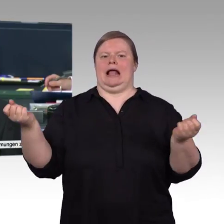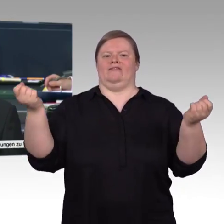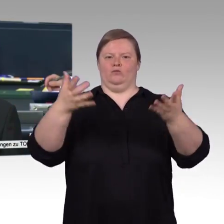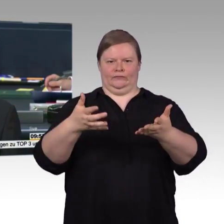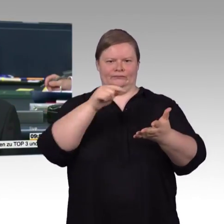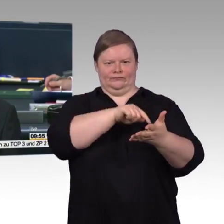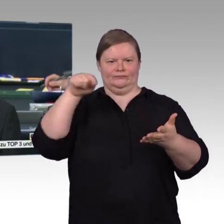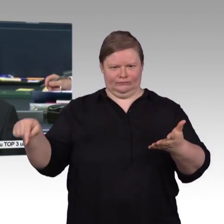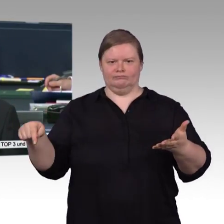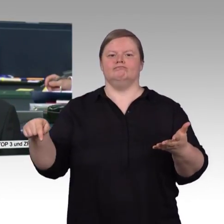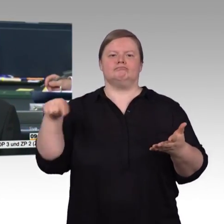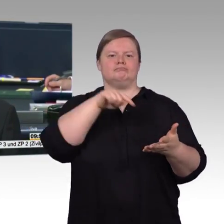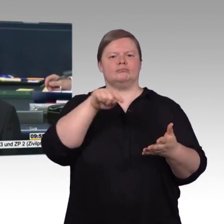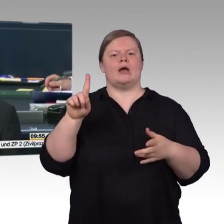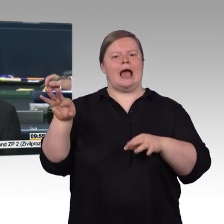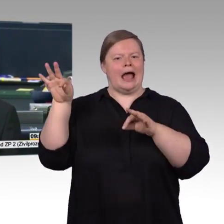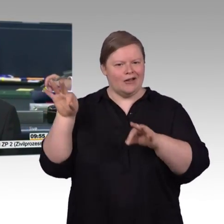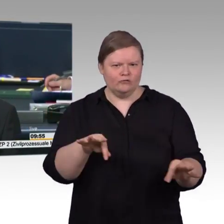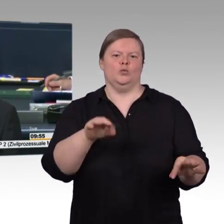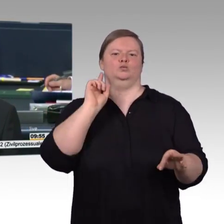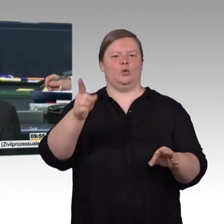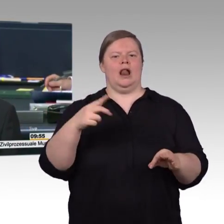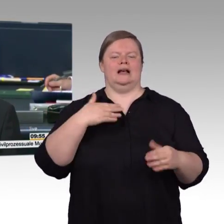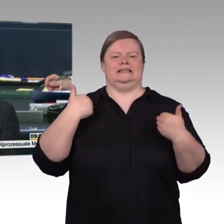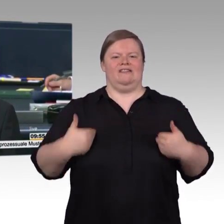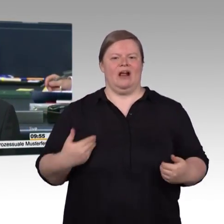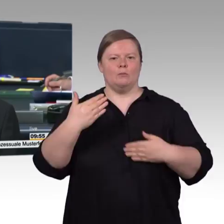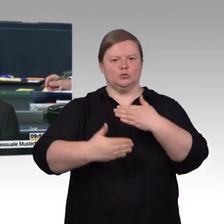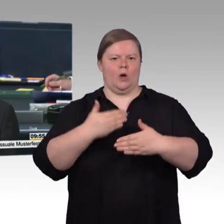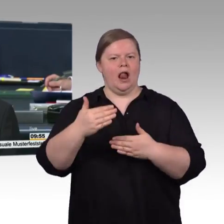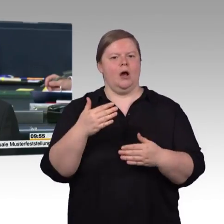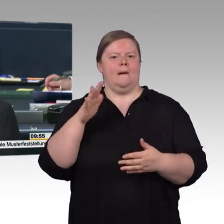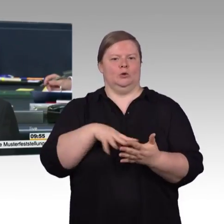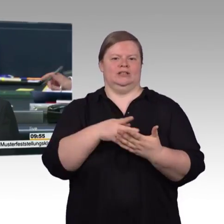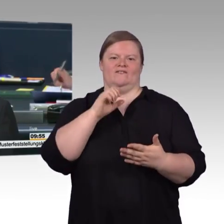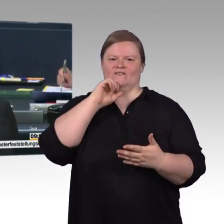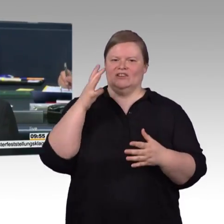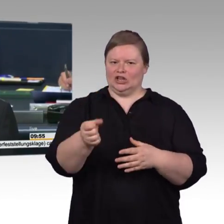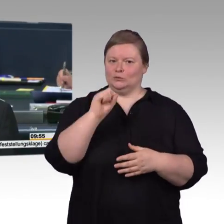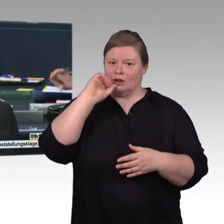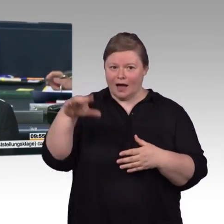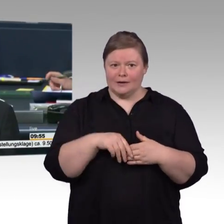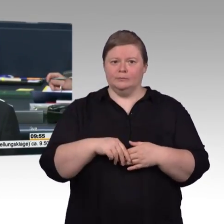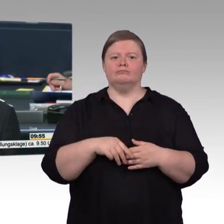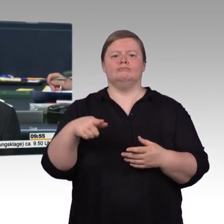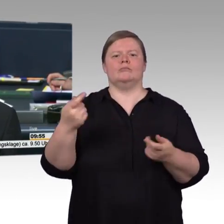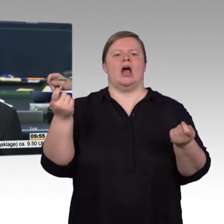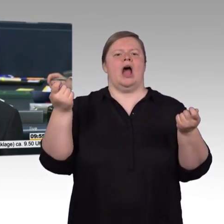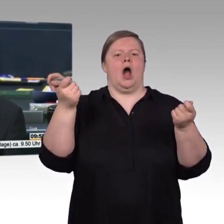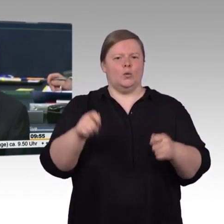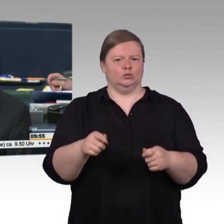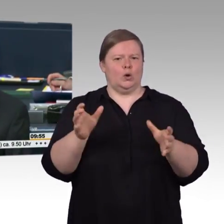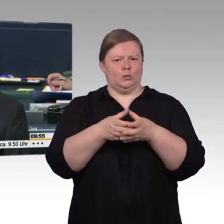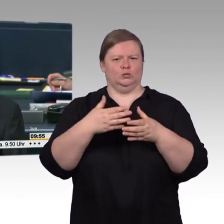2741 den Gesetzentwurf der Fraktionen der CDU, CSU und SPD auf Drucksache 2507 in der Ausschussfassung